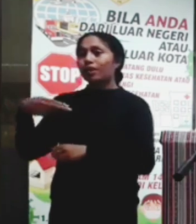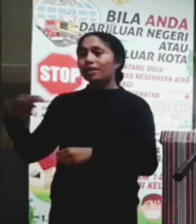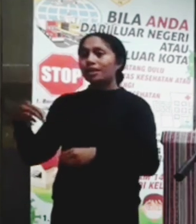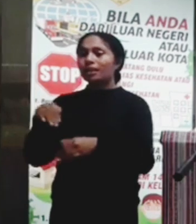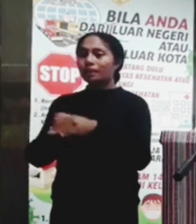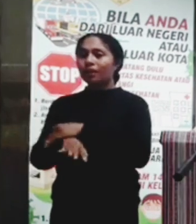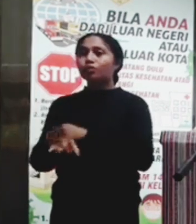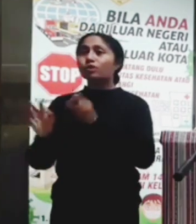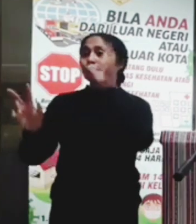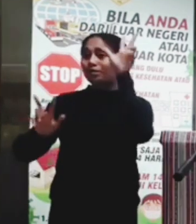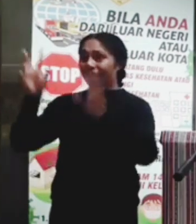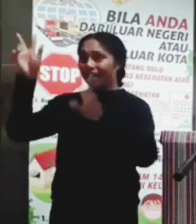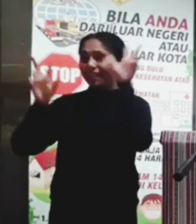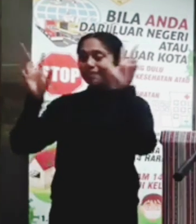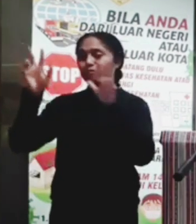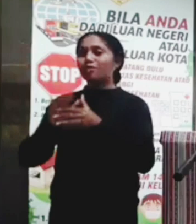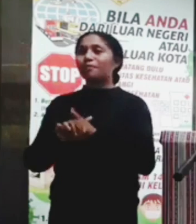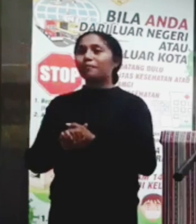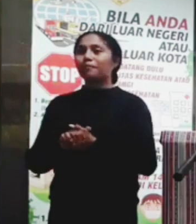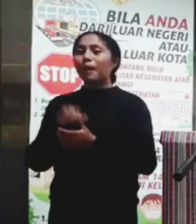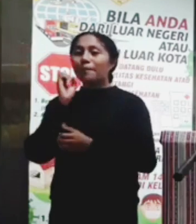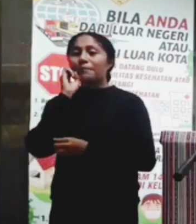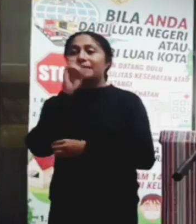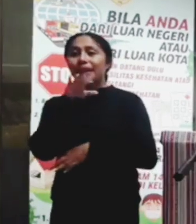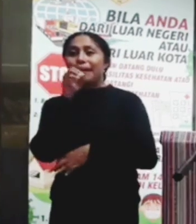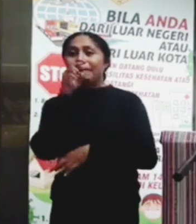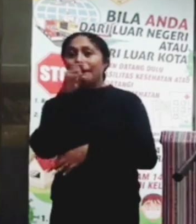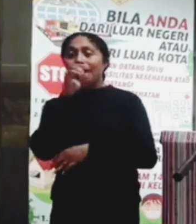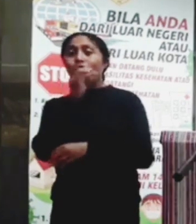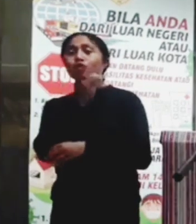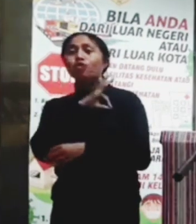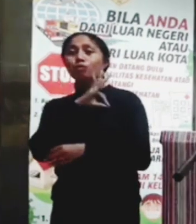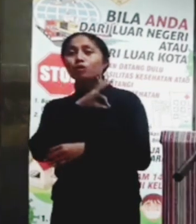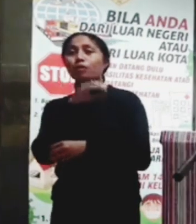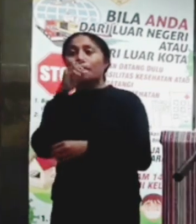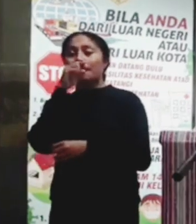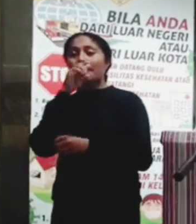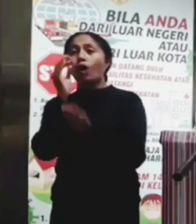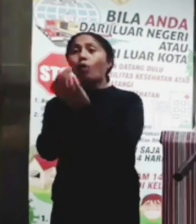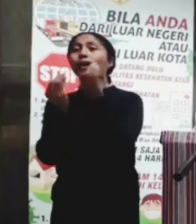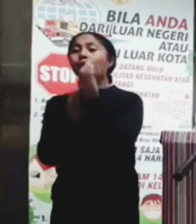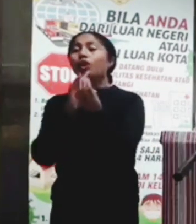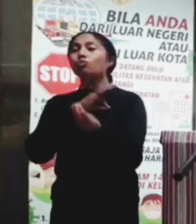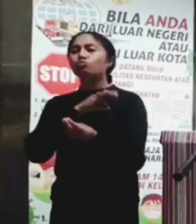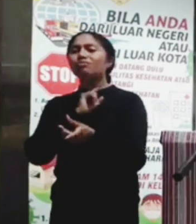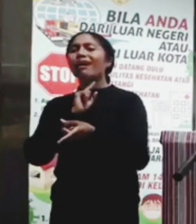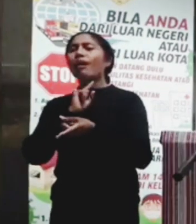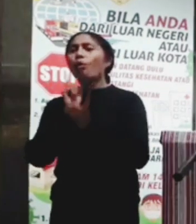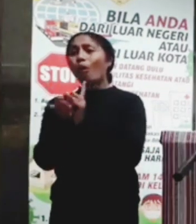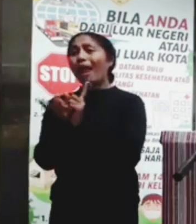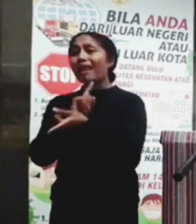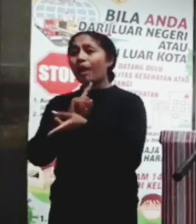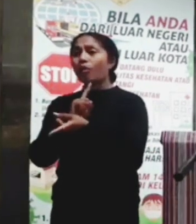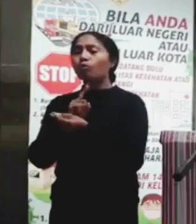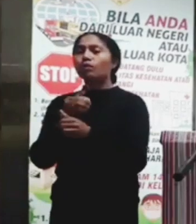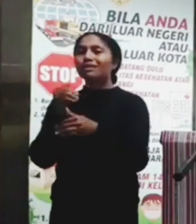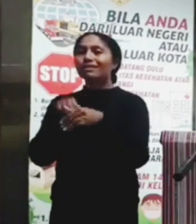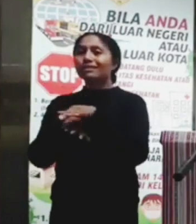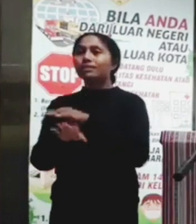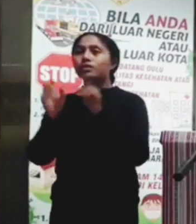termasuk di Nusa Tenggara Timur pesawat Bapak Gubernur dan Wakil Gubernur walaupun di Nusa Tenggara